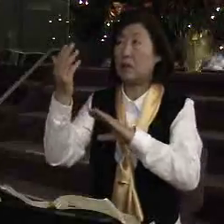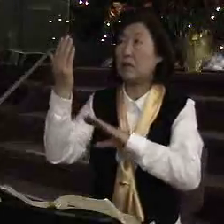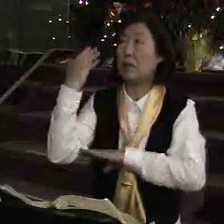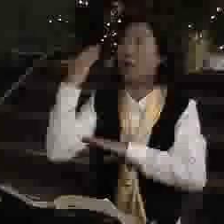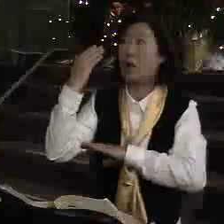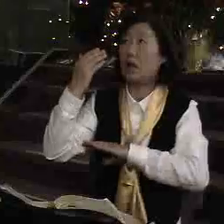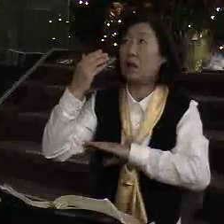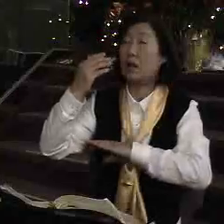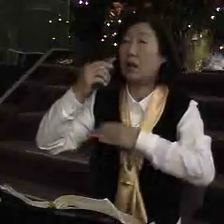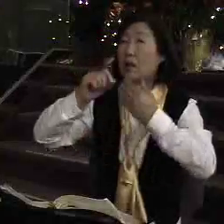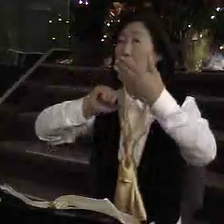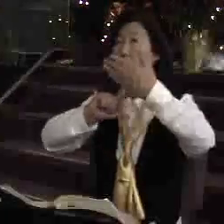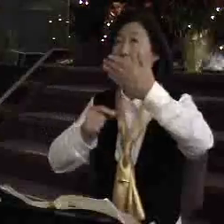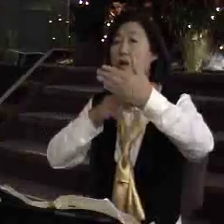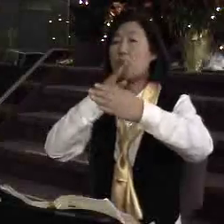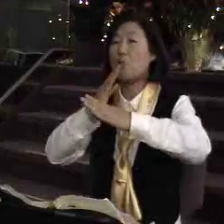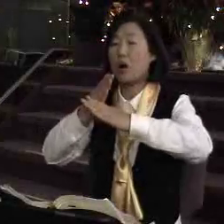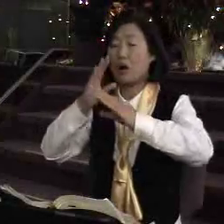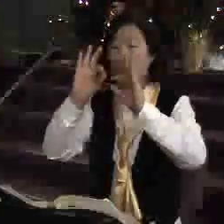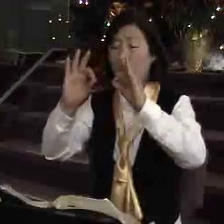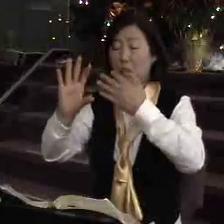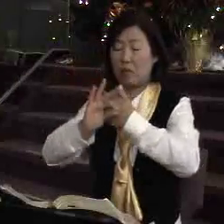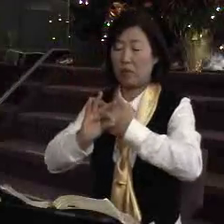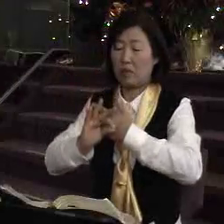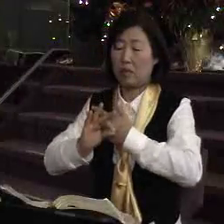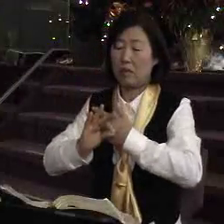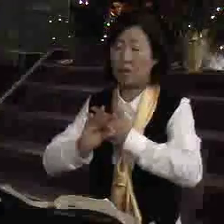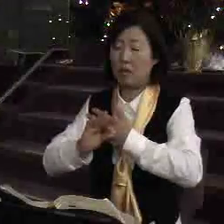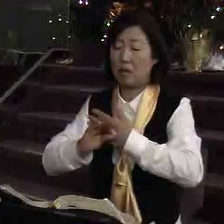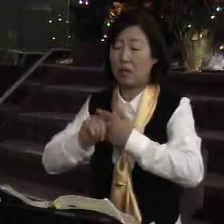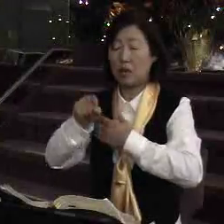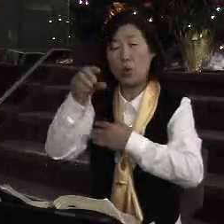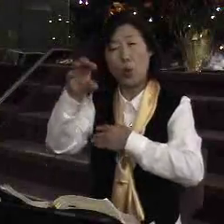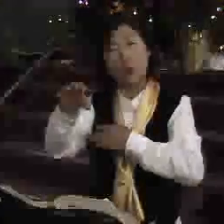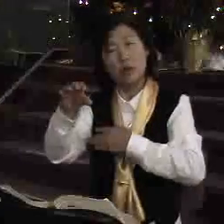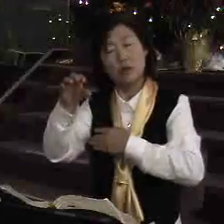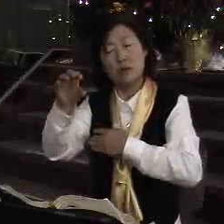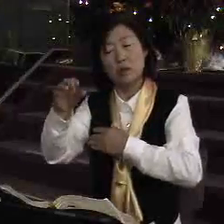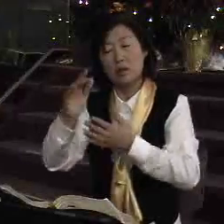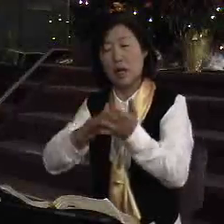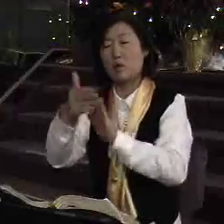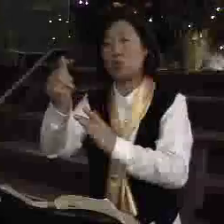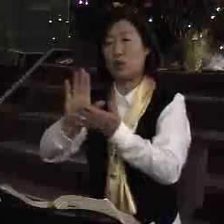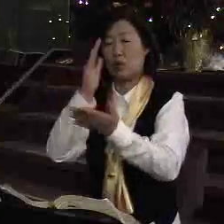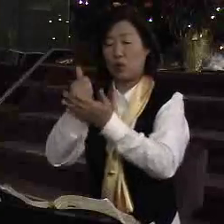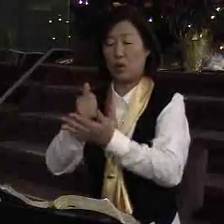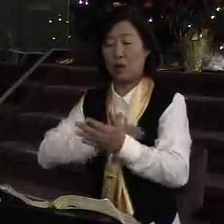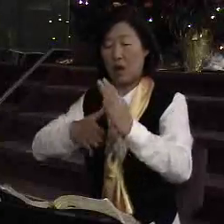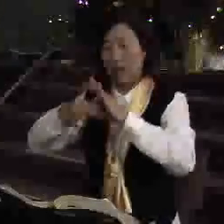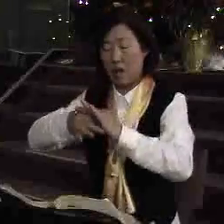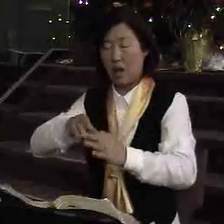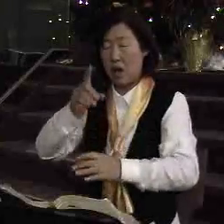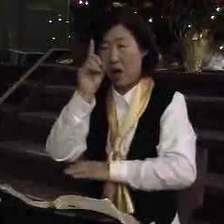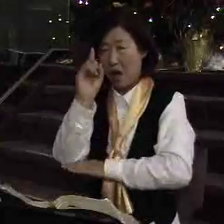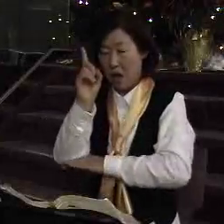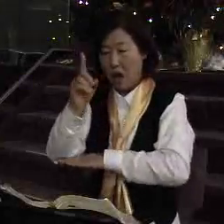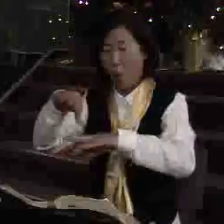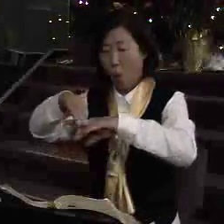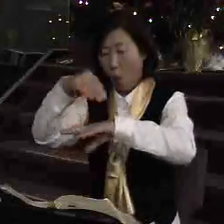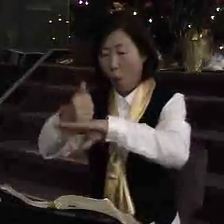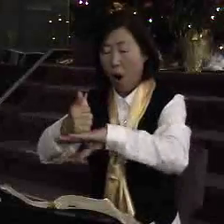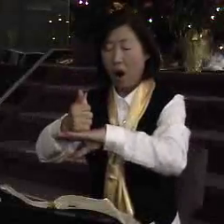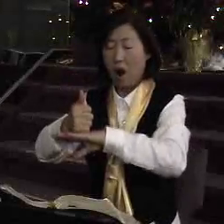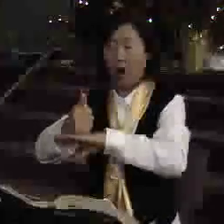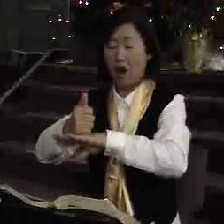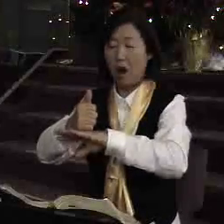제가 다녀왔던 그 북한에 보면은요, 그런 곳에서 예수 그리스도를 나의 유일한 왕,